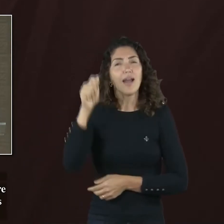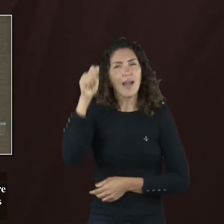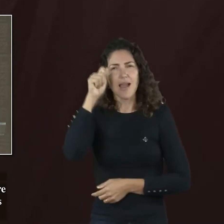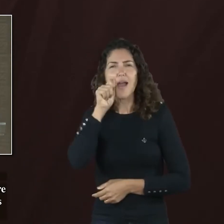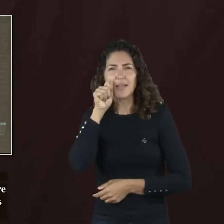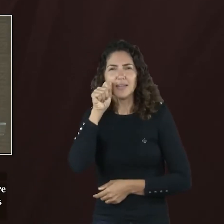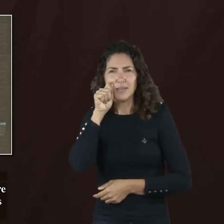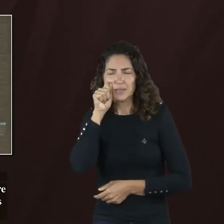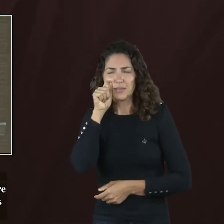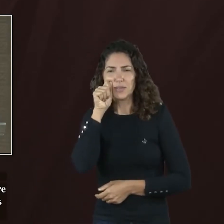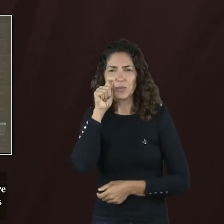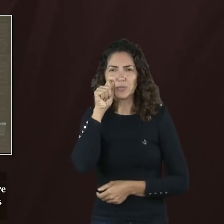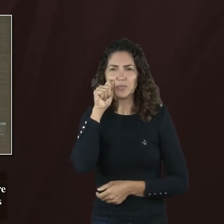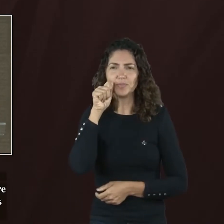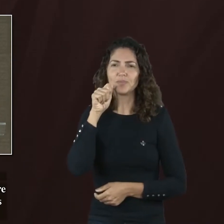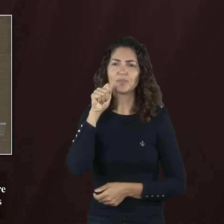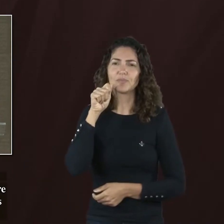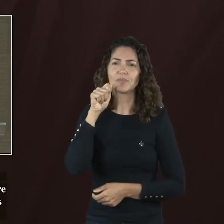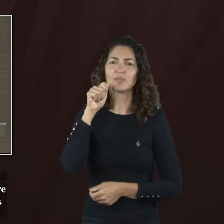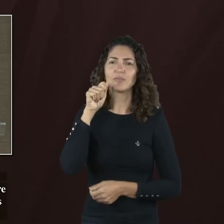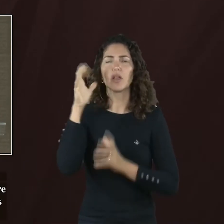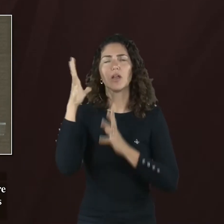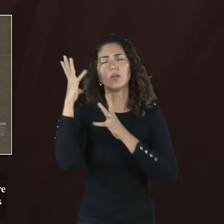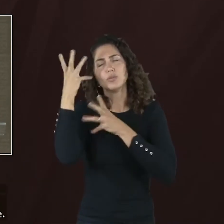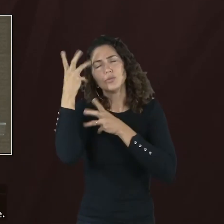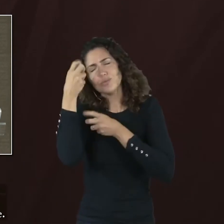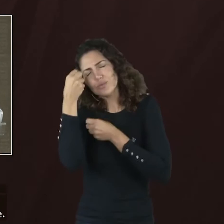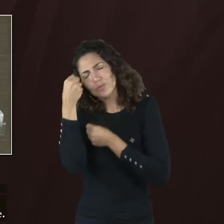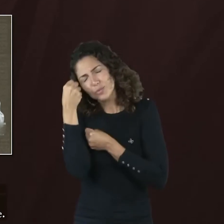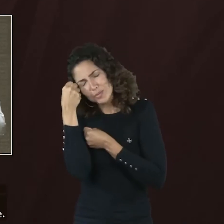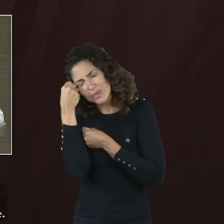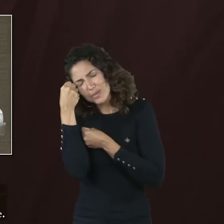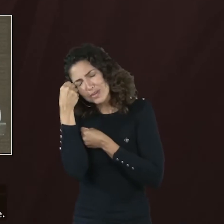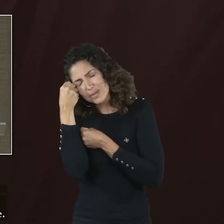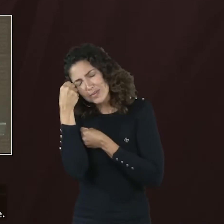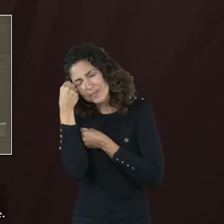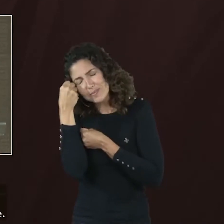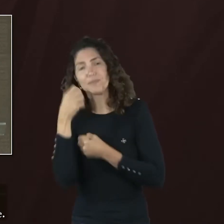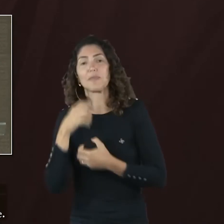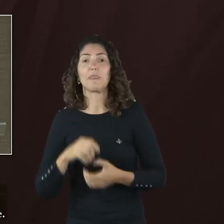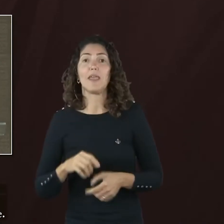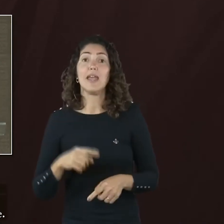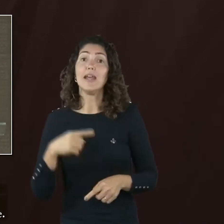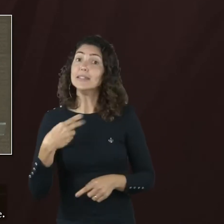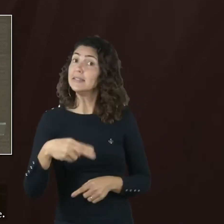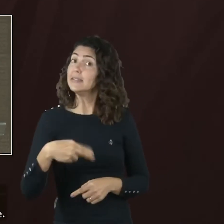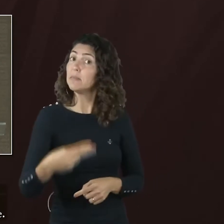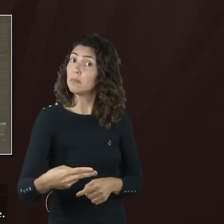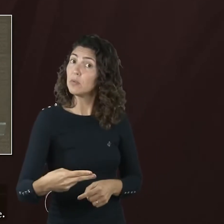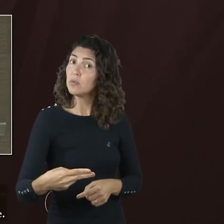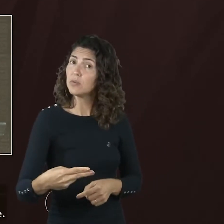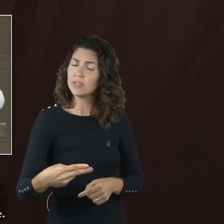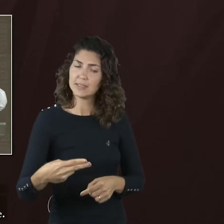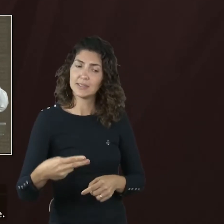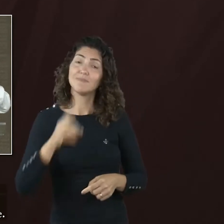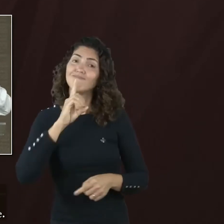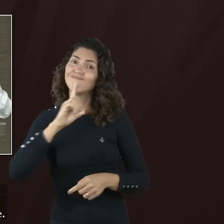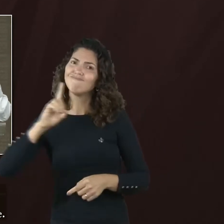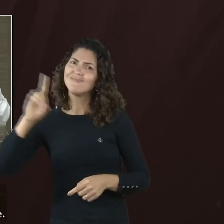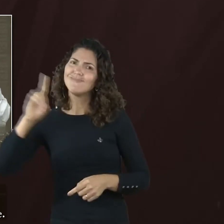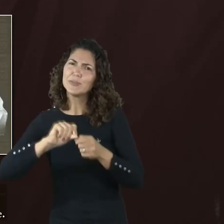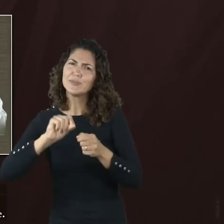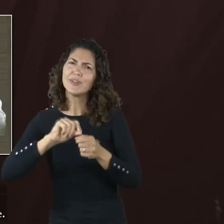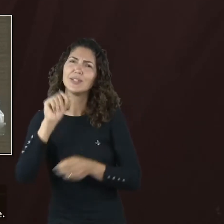suas costelas e fechou o lugar com carne, e a costela que o Senhor Deus tomara ao homem,